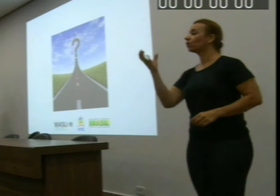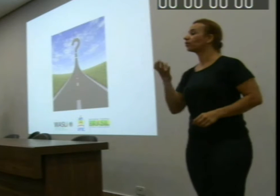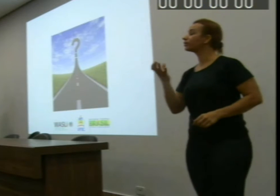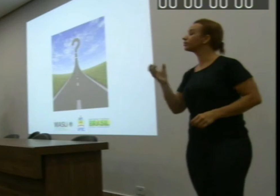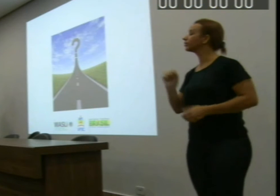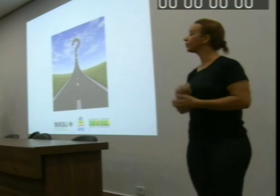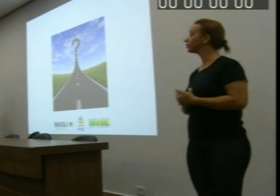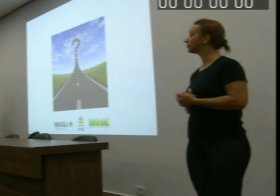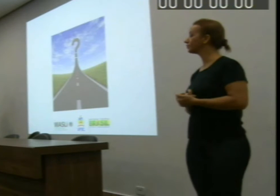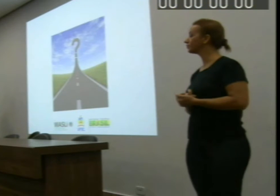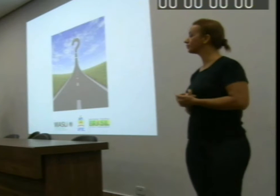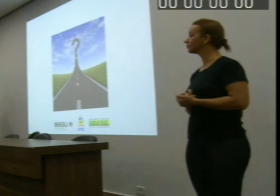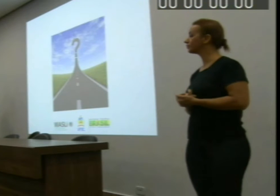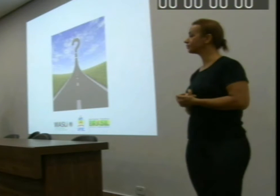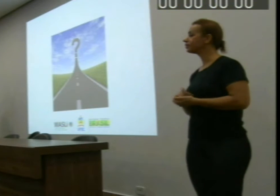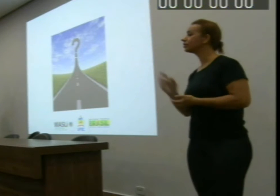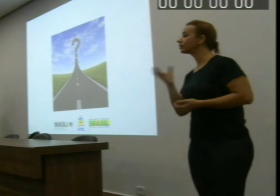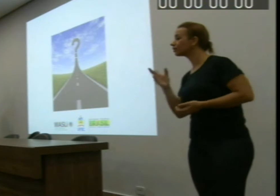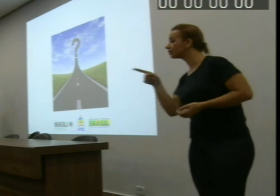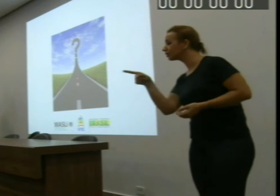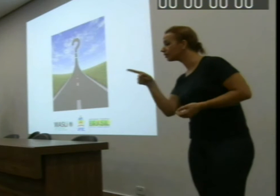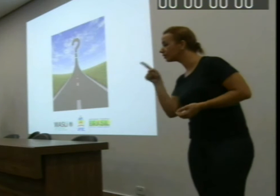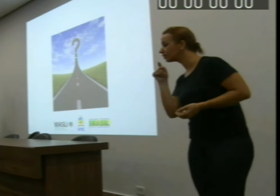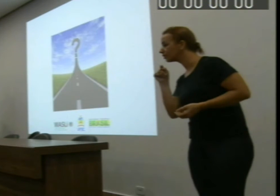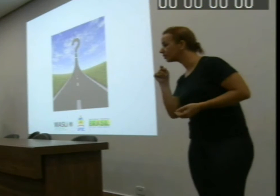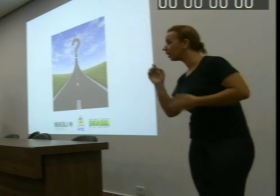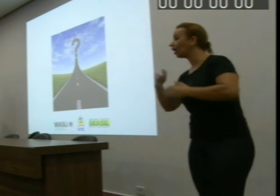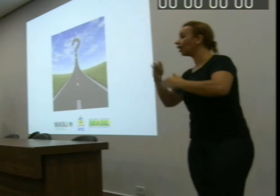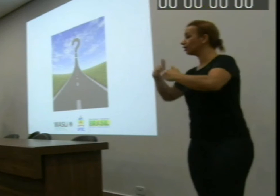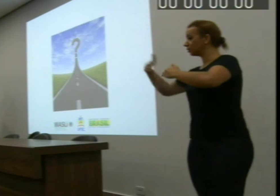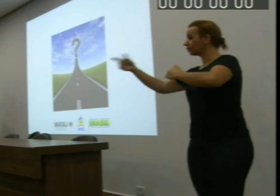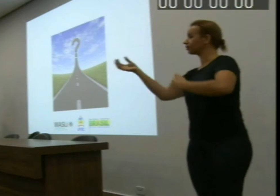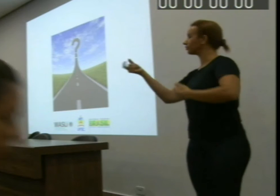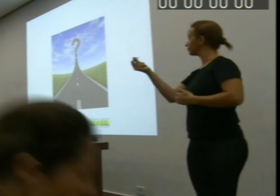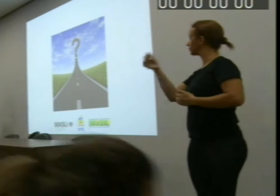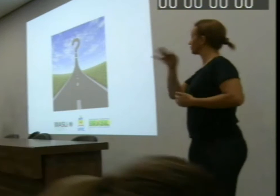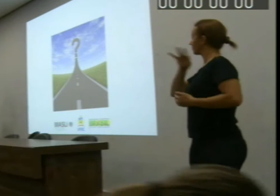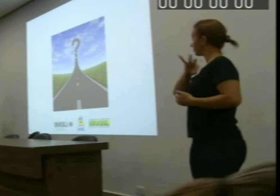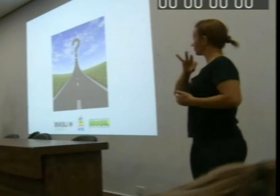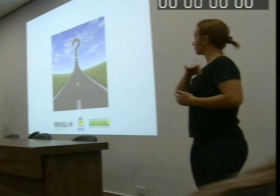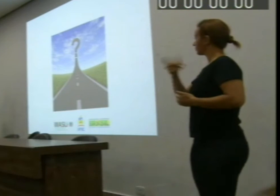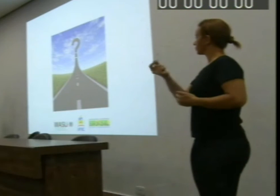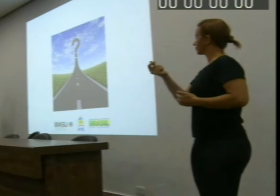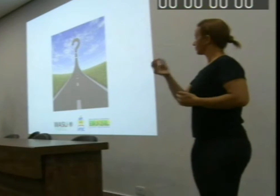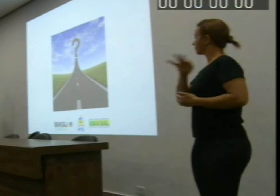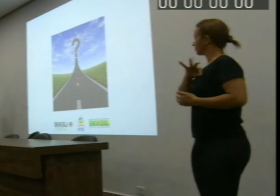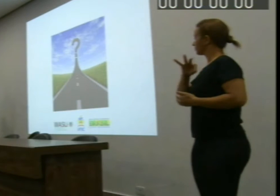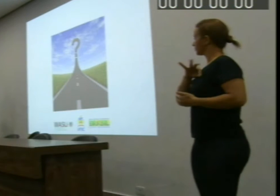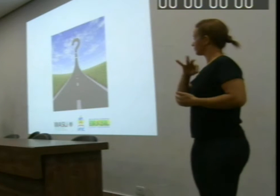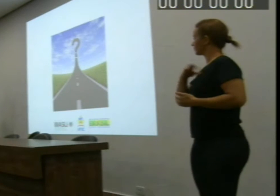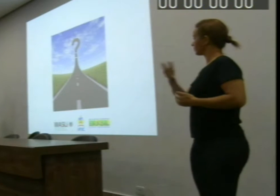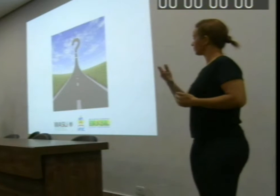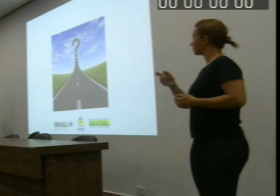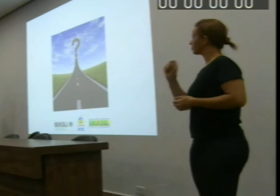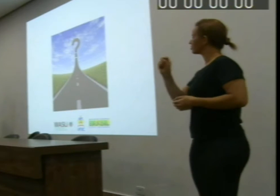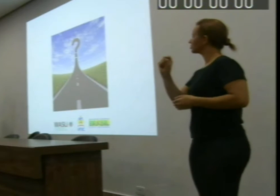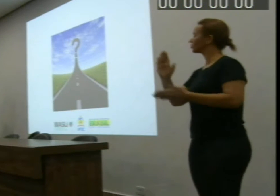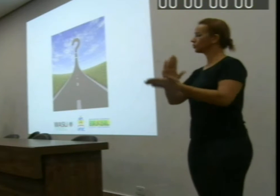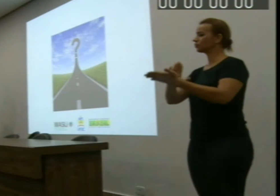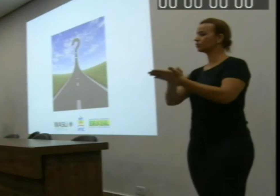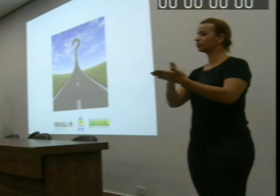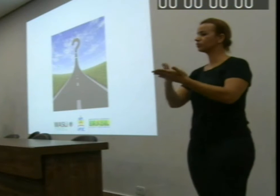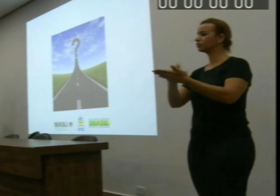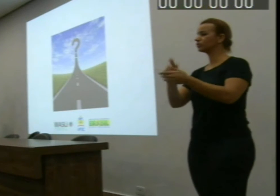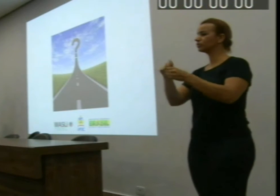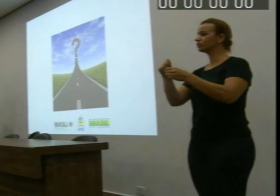gente quer aumento de salário aumento de salário mas o que que o interprete faz que justifica